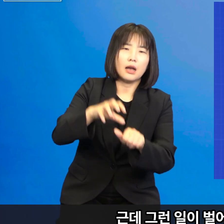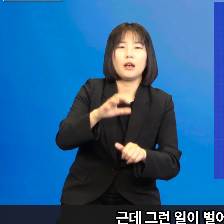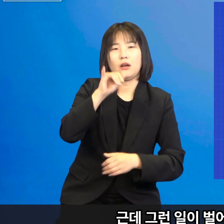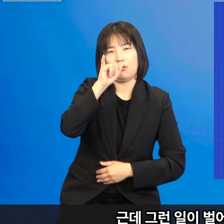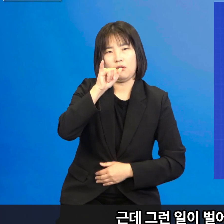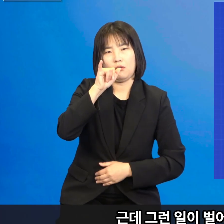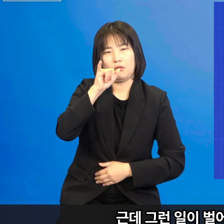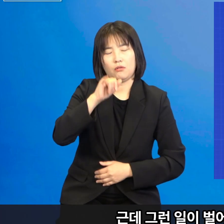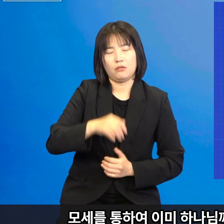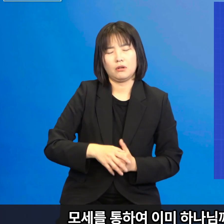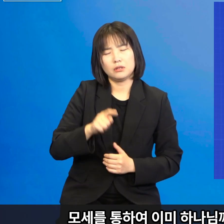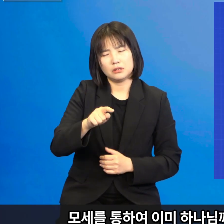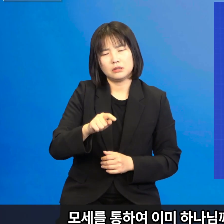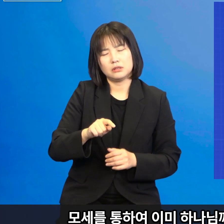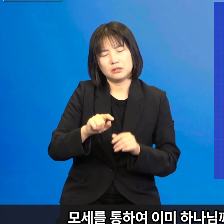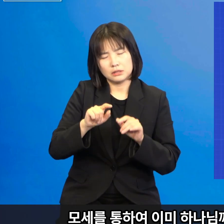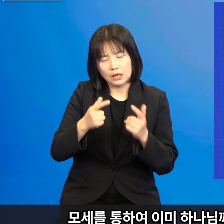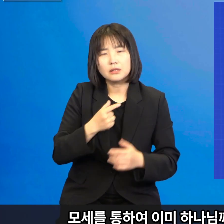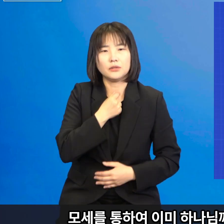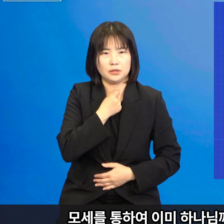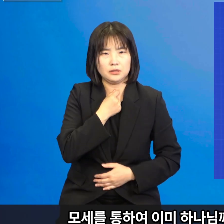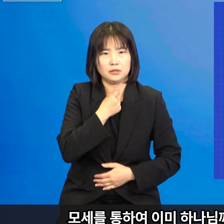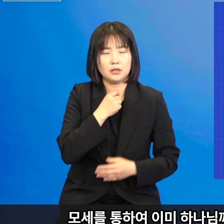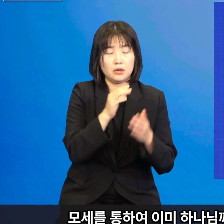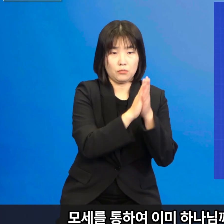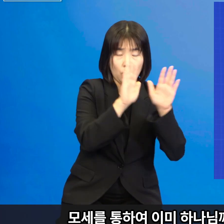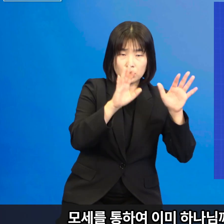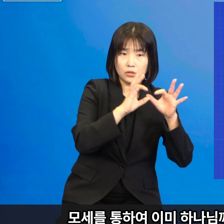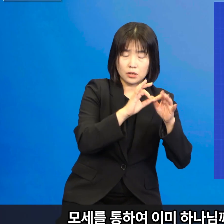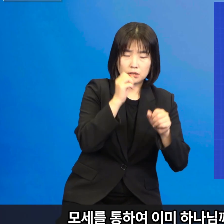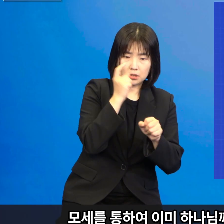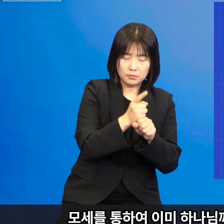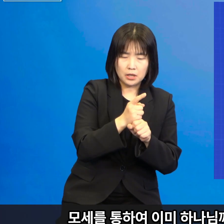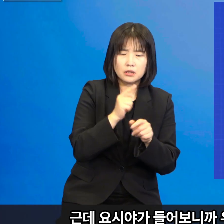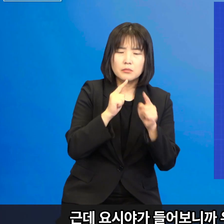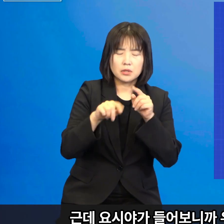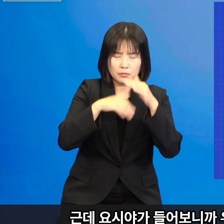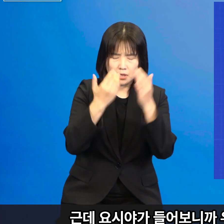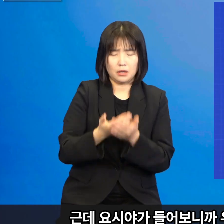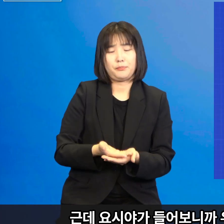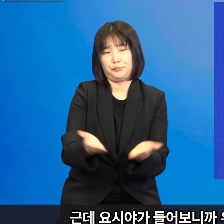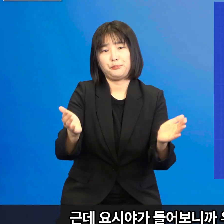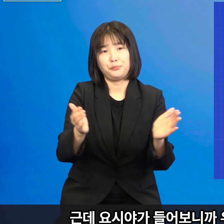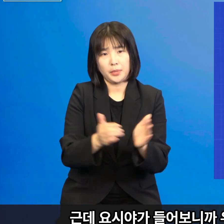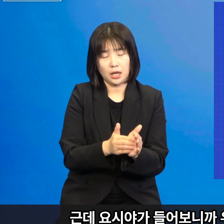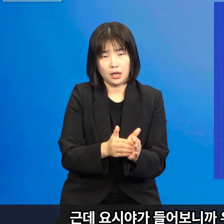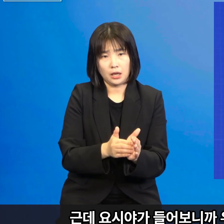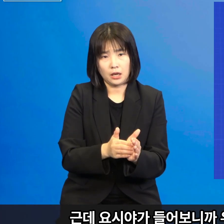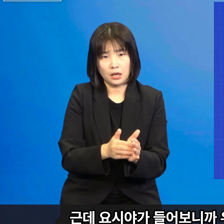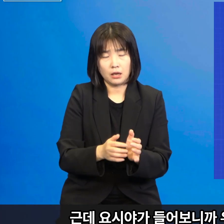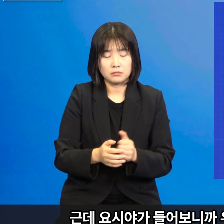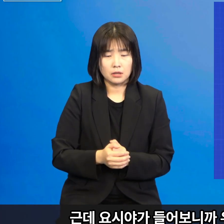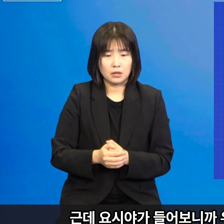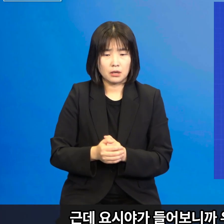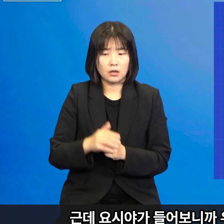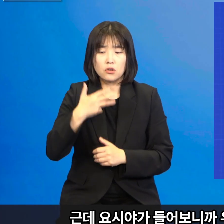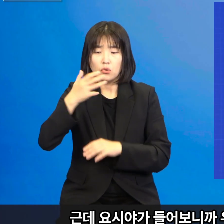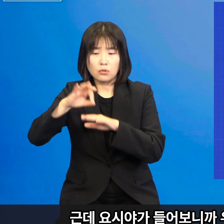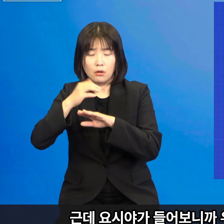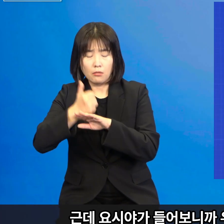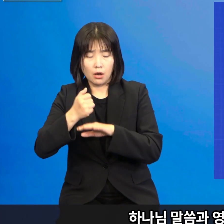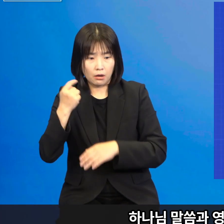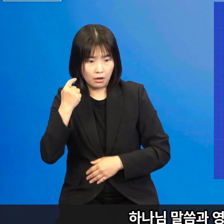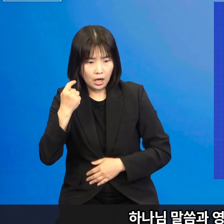않기를 원한다. 모세를 통하여 이미 하나님께서 그 말씀을 다 주셨거든요. 근데 요새가 들어보니까 우리가 완전 반대로